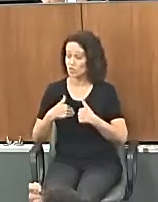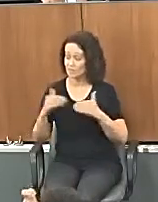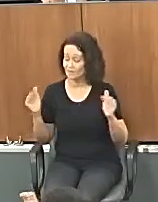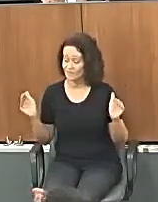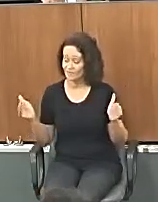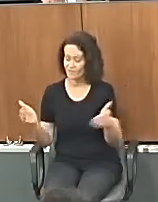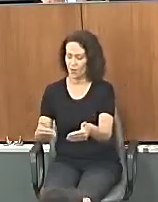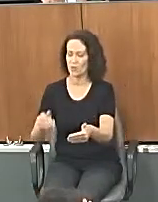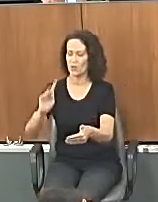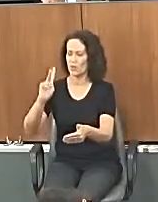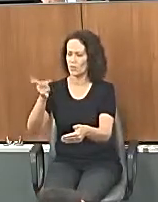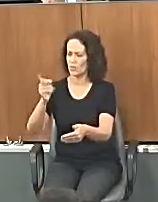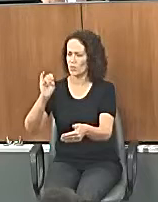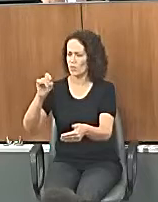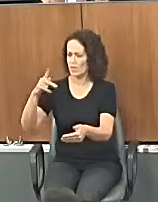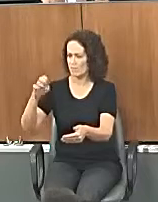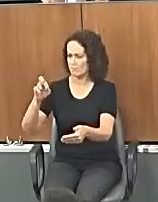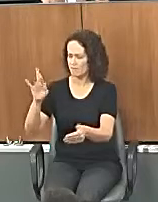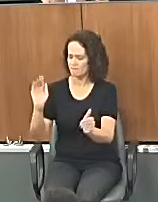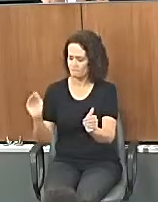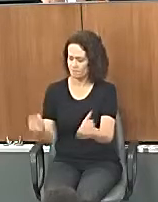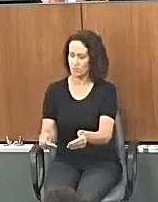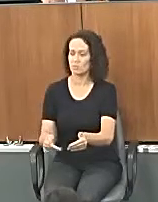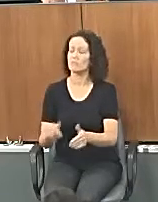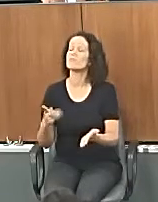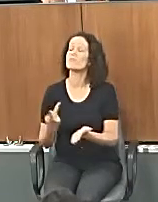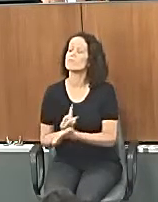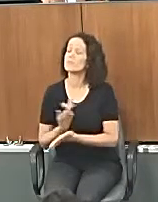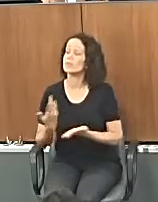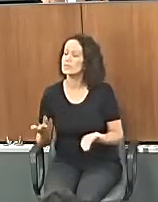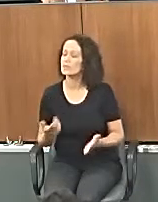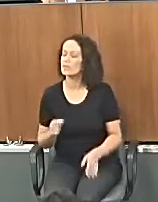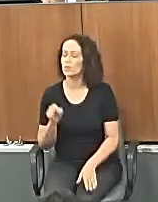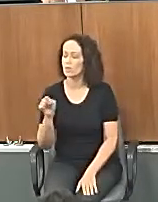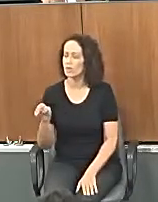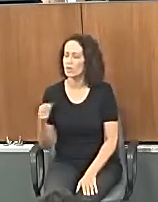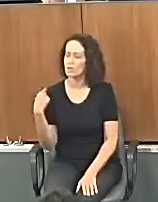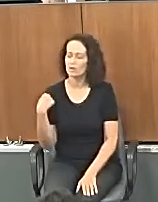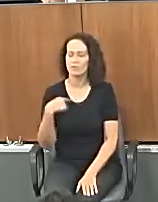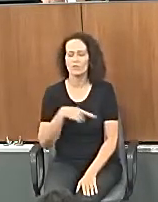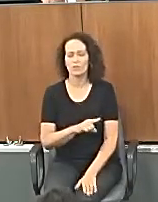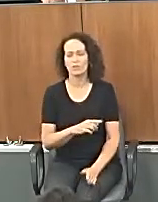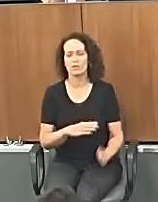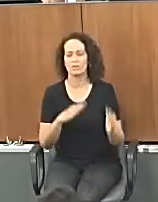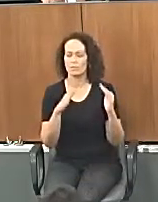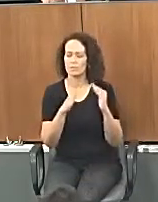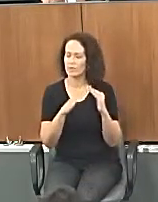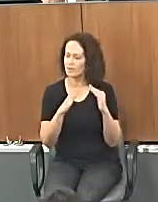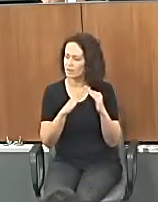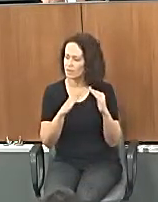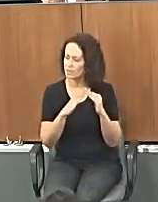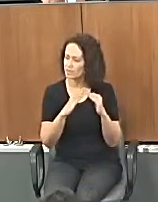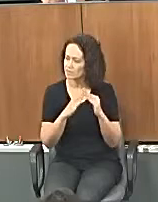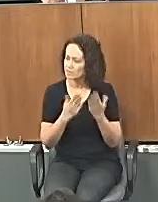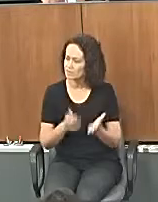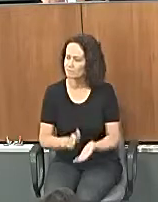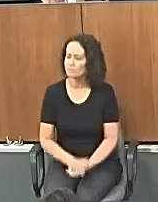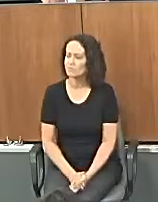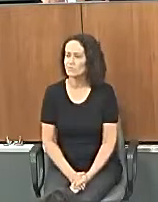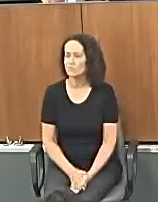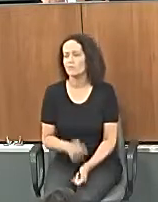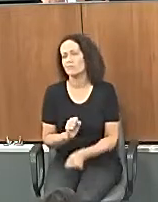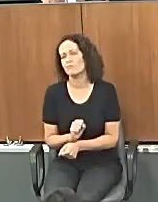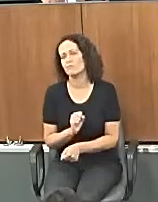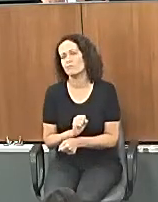faz sabe o que aconteceu gente ele foi pra casa ficou inconformado dt córnea ficar